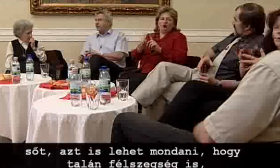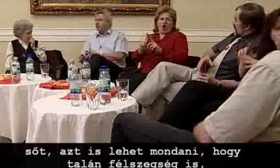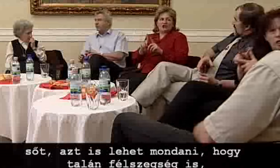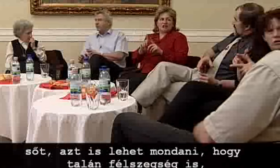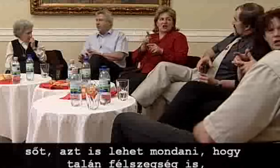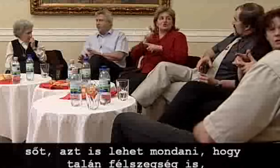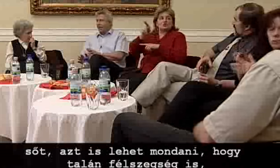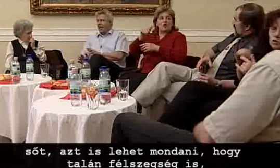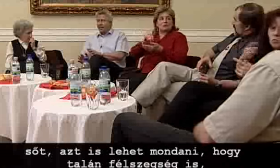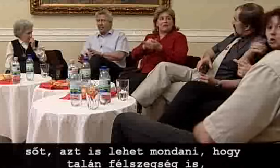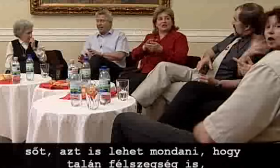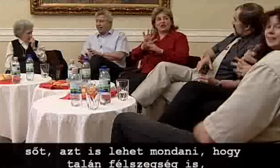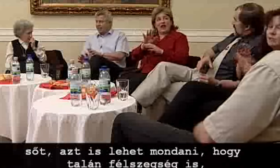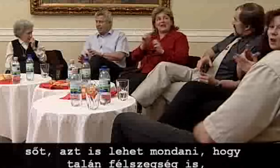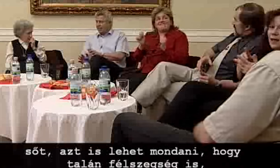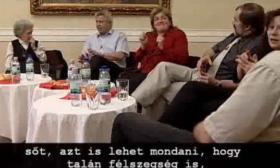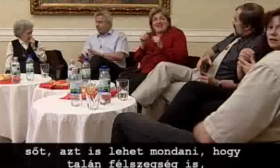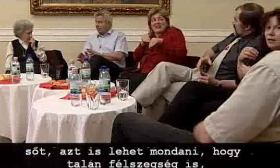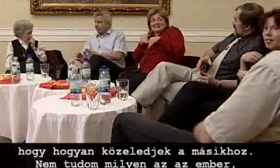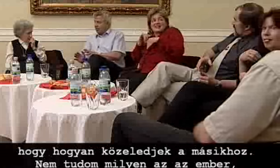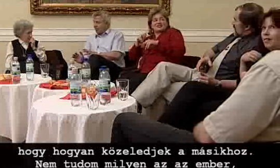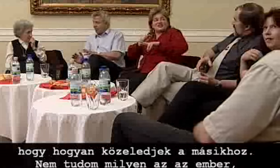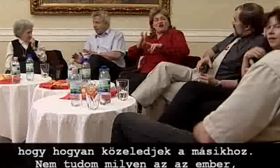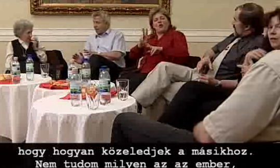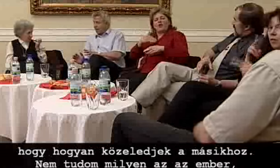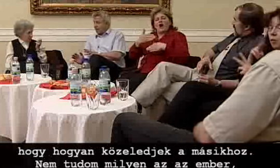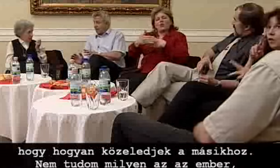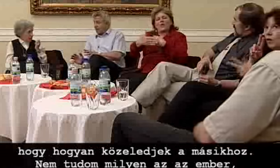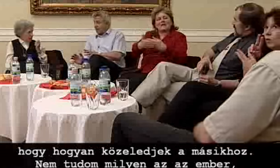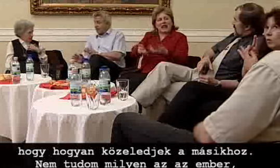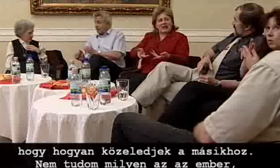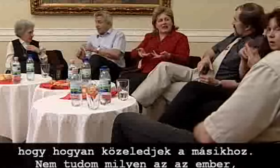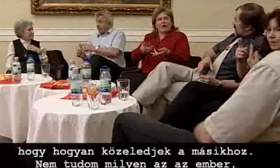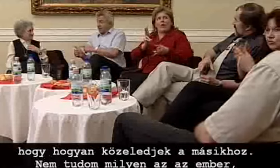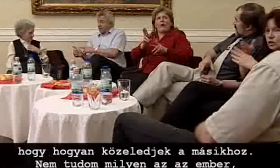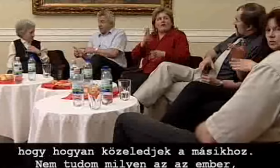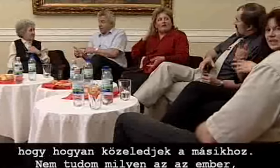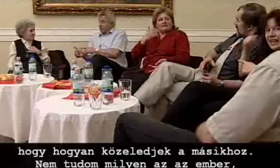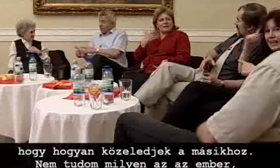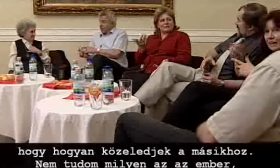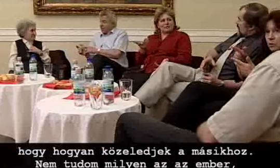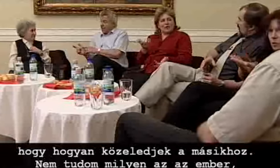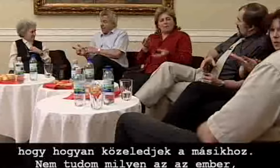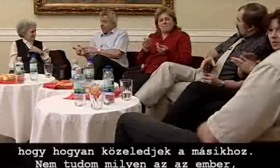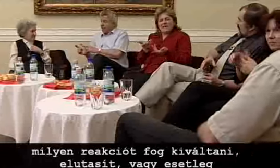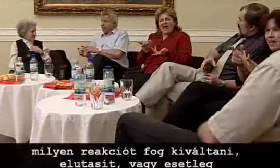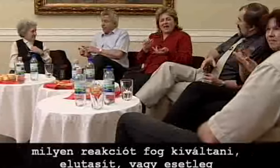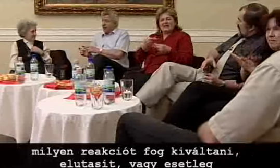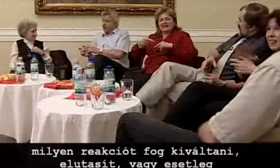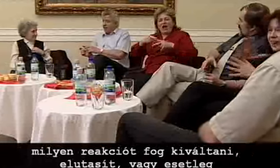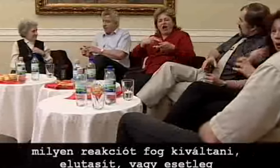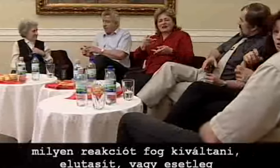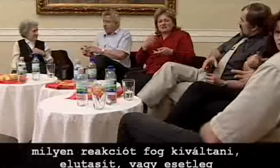azt is lehet mondani, talán félszegség is, hogy hogyan közeledjek a másikhoz. Nem tudom, hogy milyen reakciót